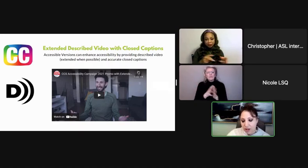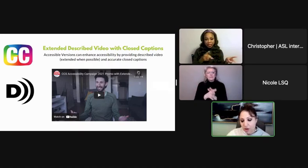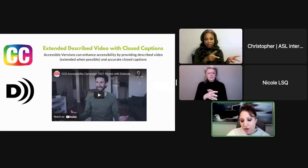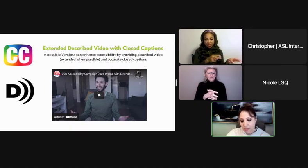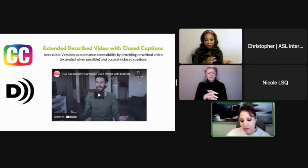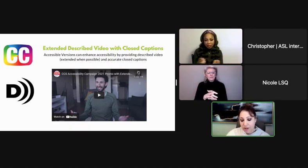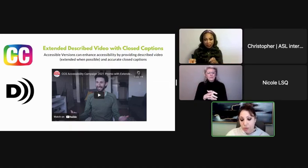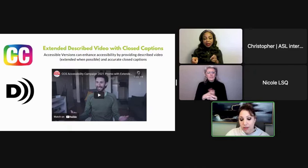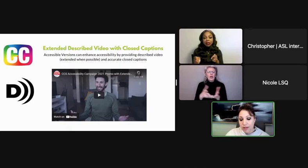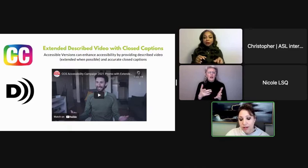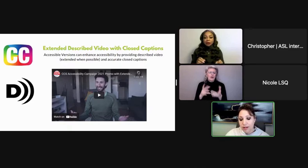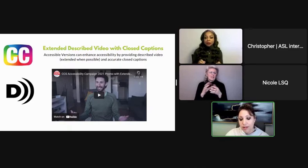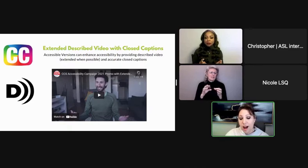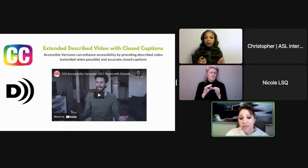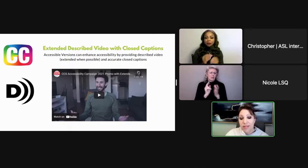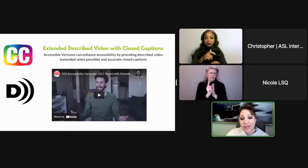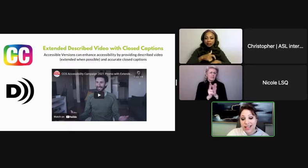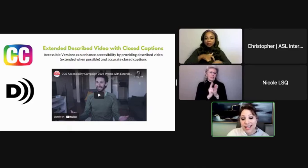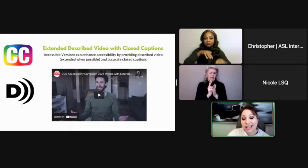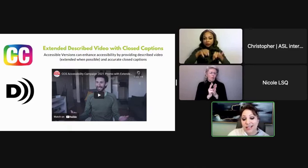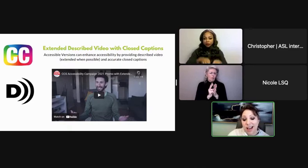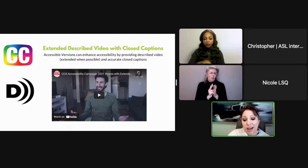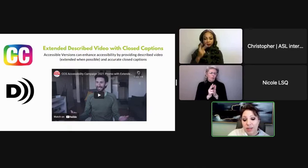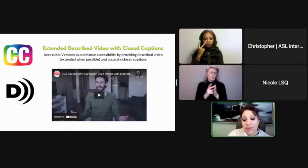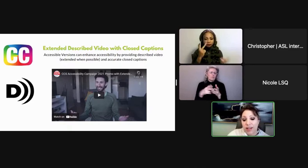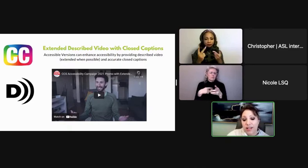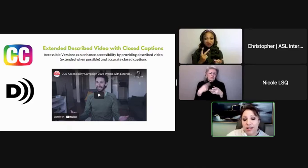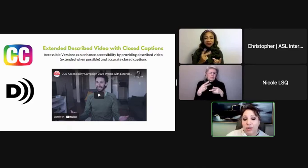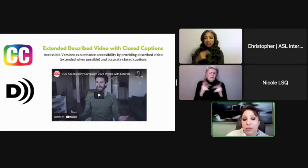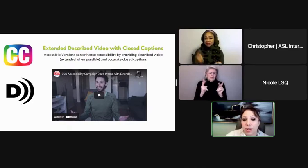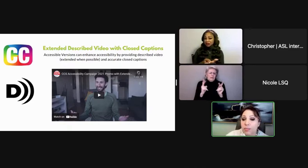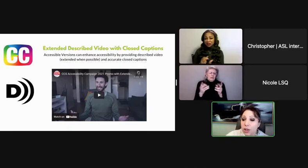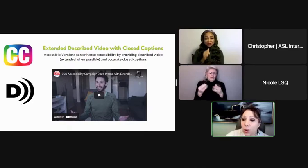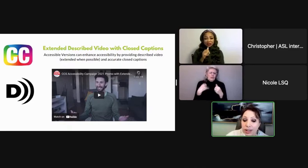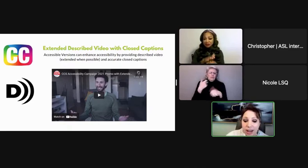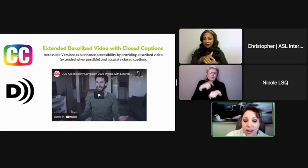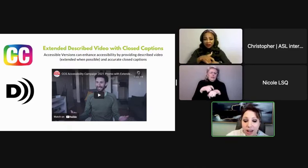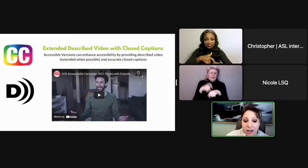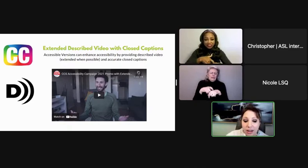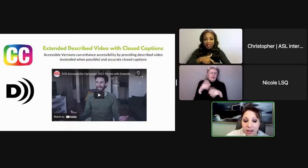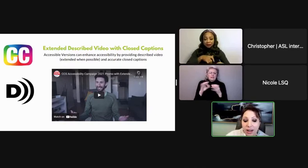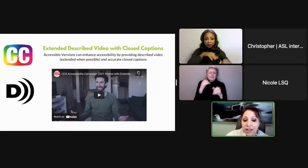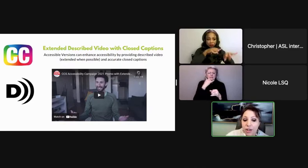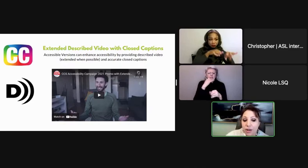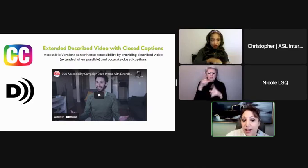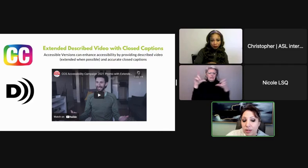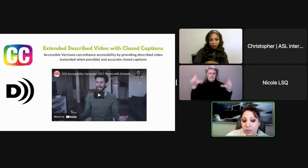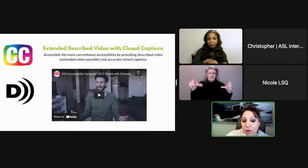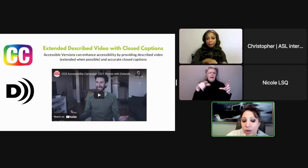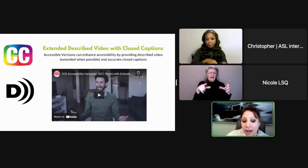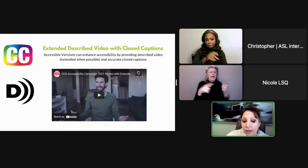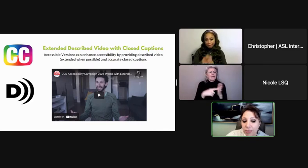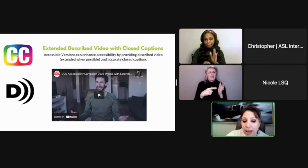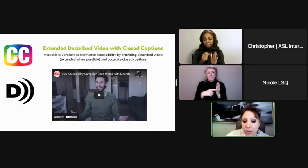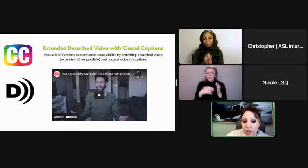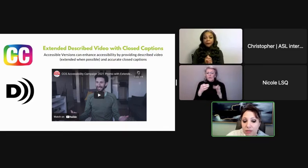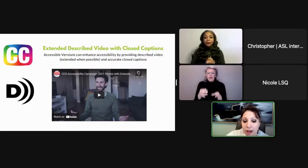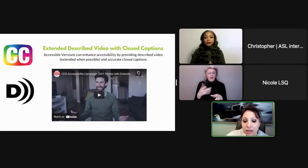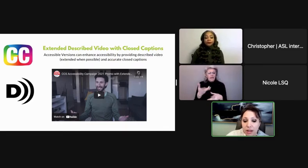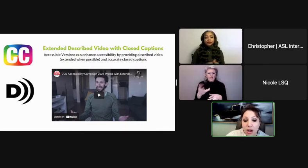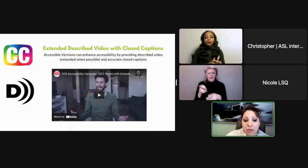Nous avons la description vidéo, donc ça nous permet de nous donner plus de temps pour décrire ce qui se passe à l'écran. Parfois, on n'a pas le temps de